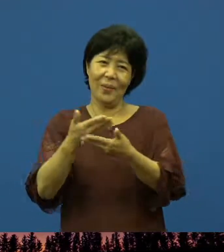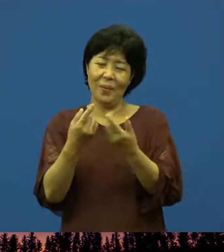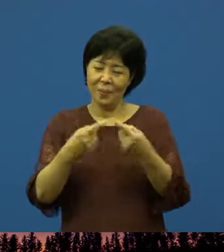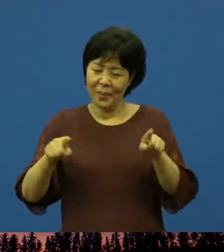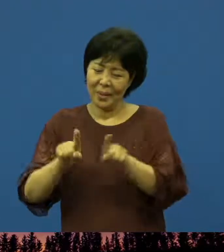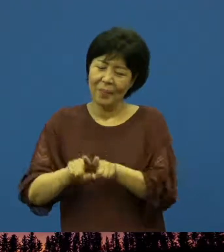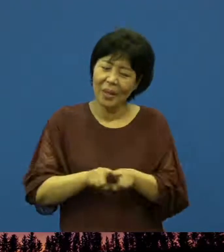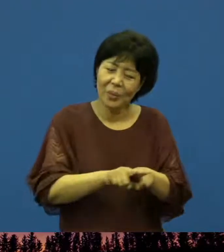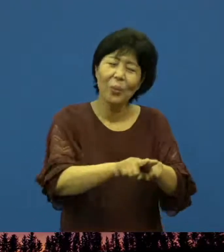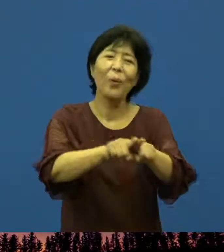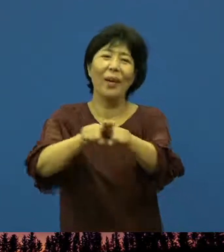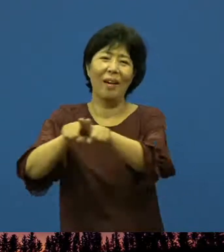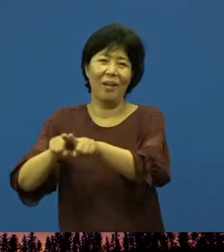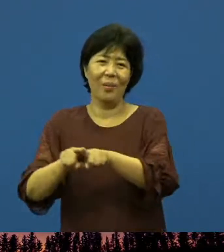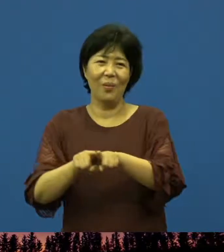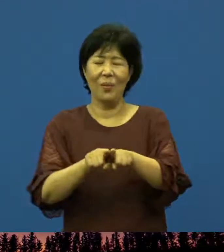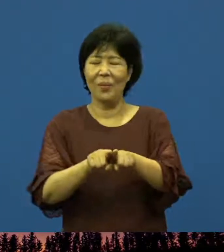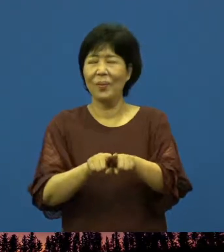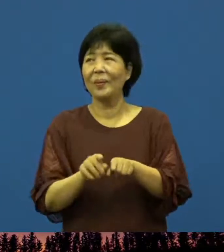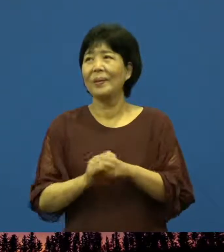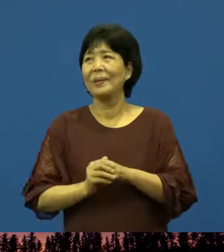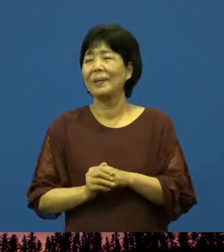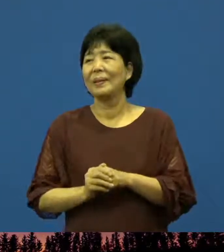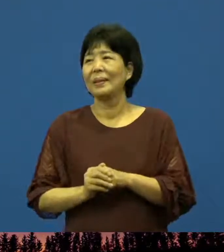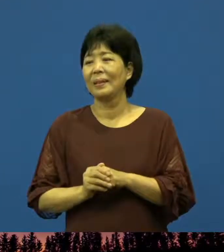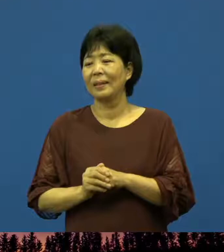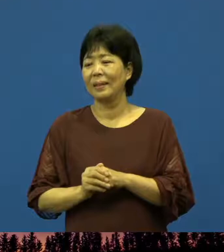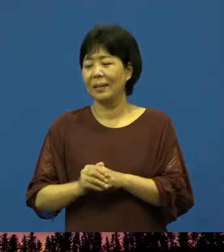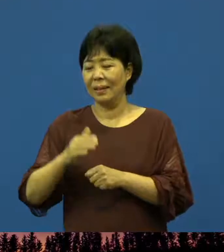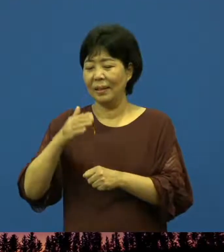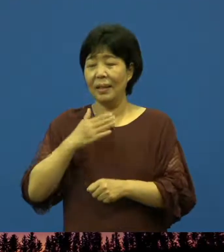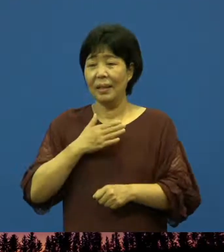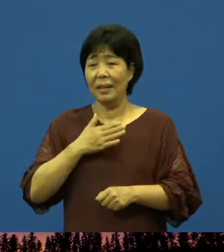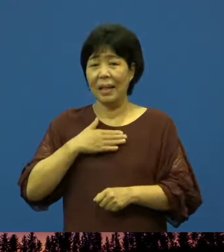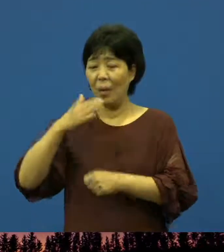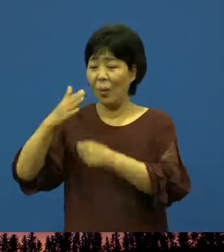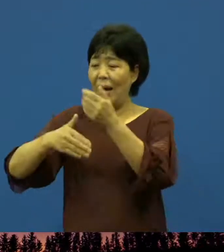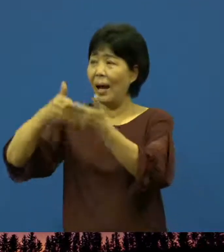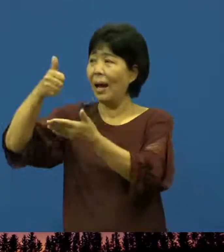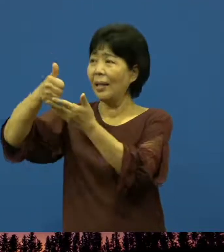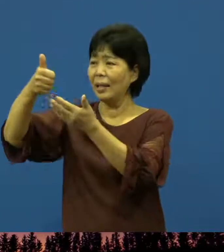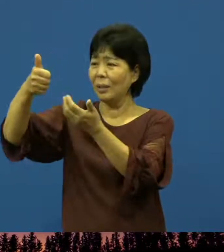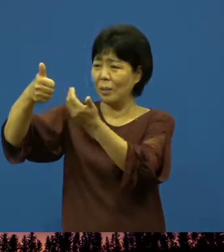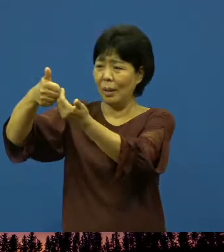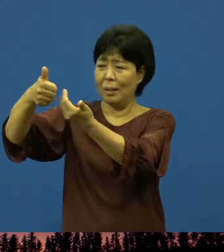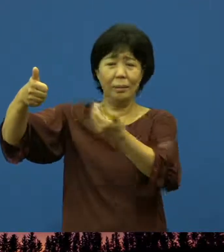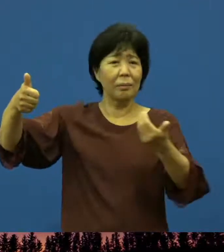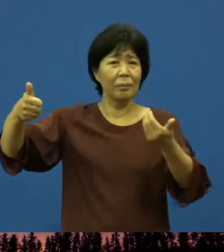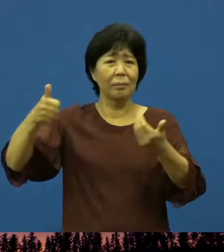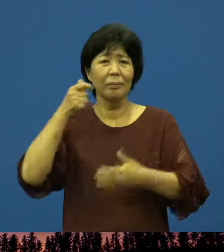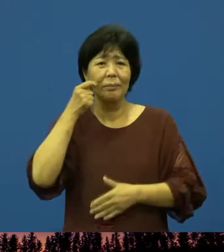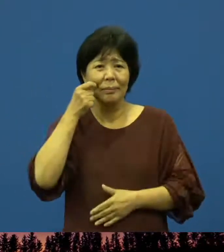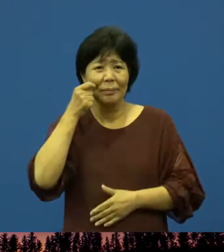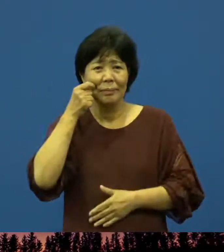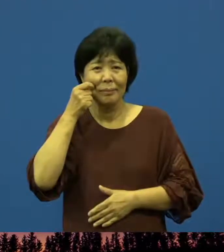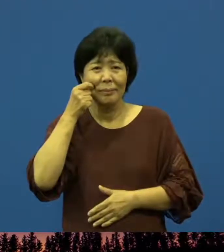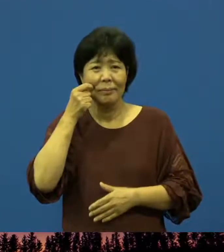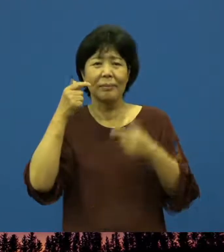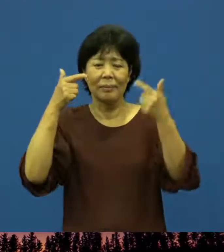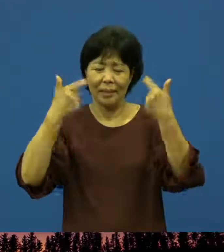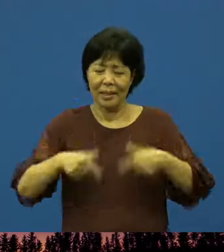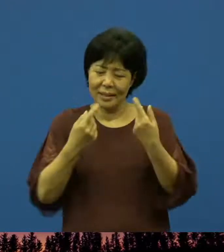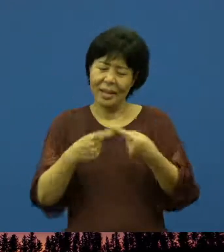경험하는, 그래서 그분과 내가 뗄래야 뗄 수 없는 관계에 있다는 사실을 인식하면서 살아가게 되는